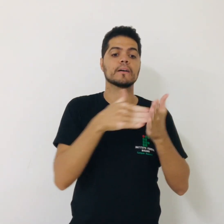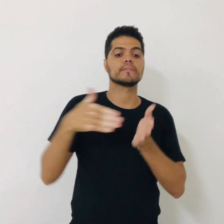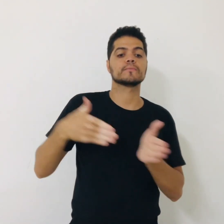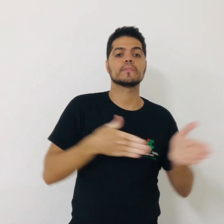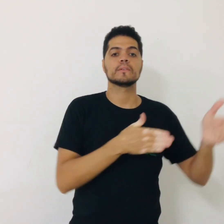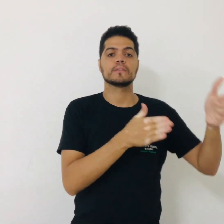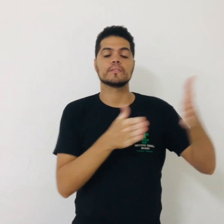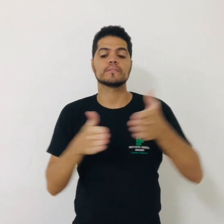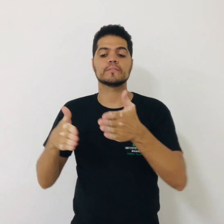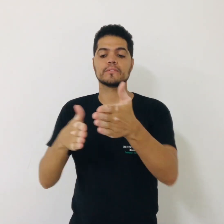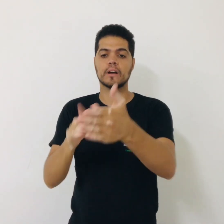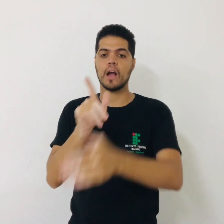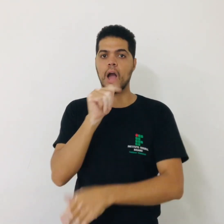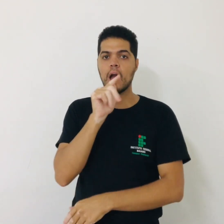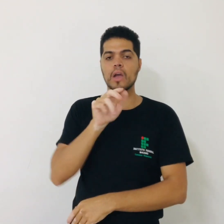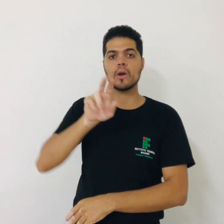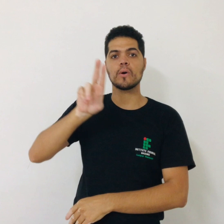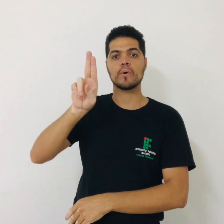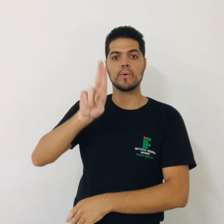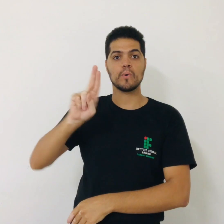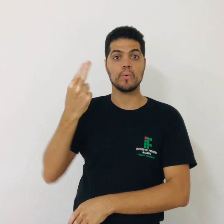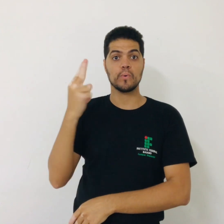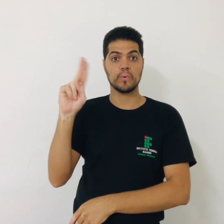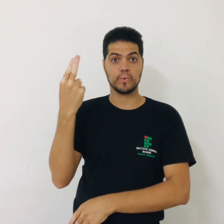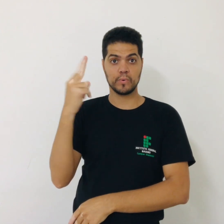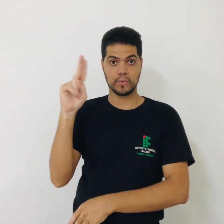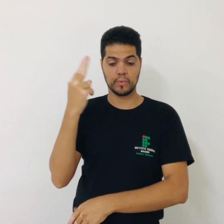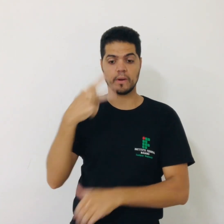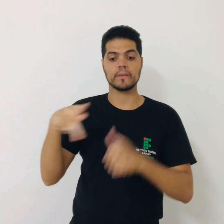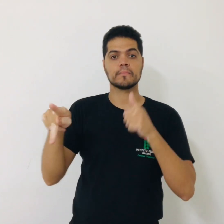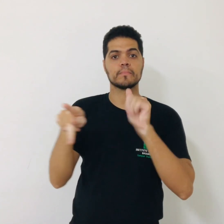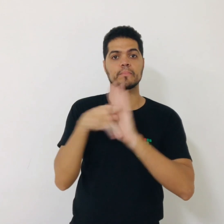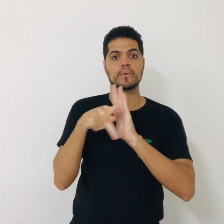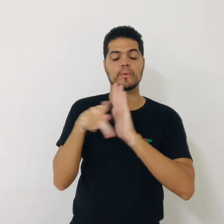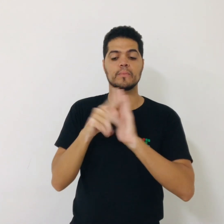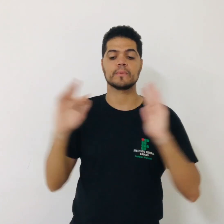rio Uruguai, formando a Bacia do Prata.